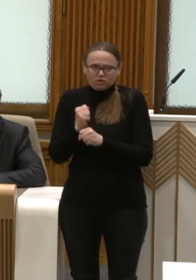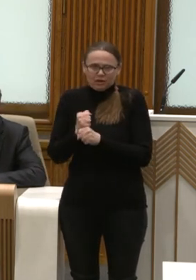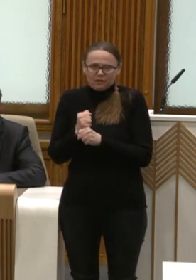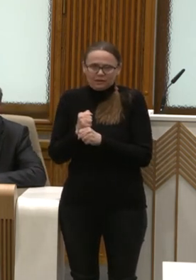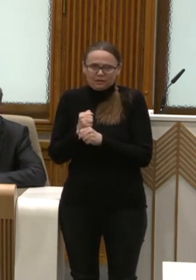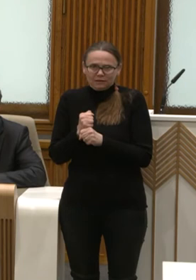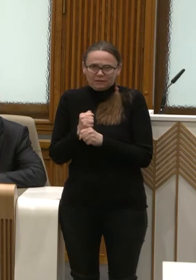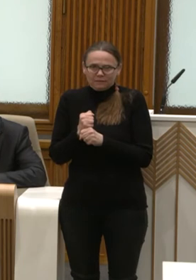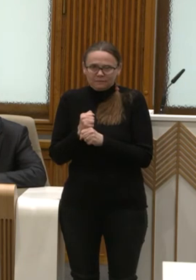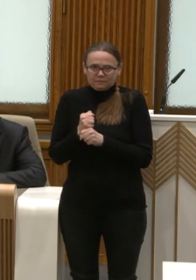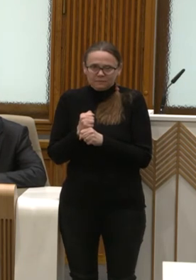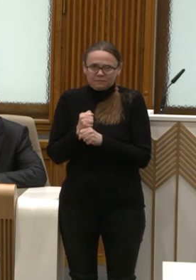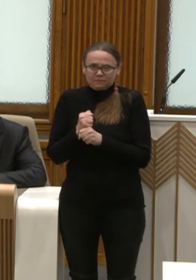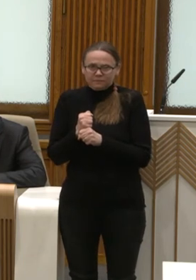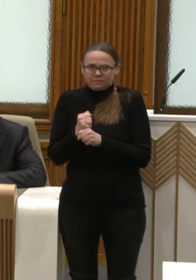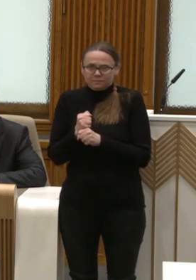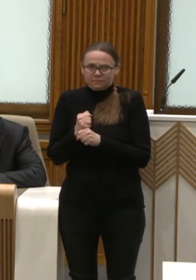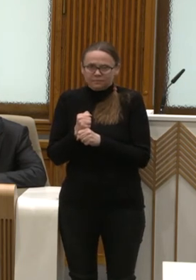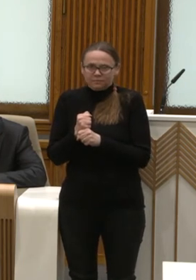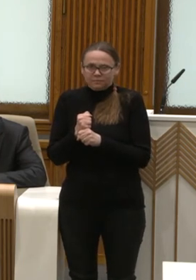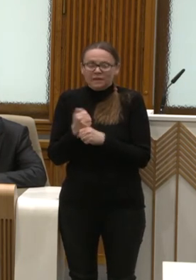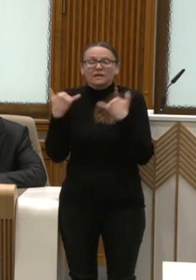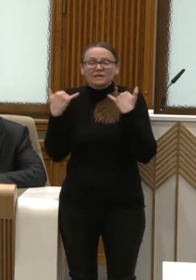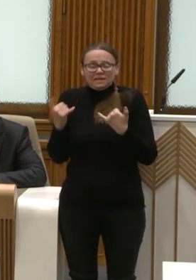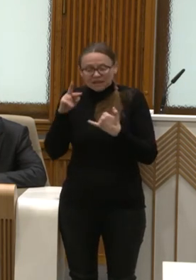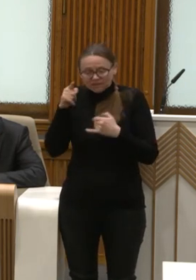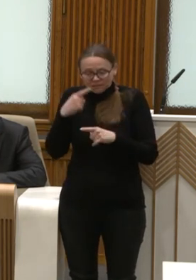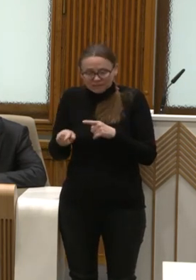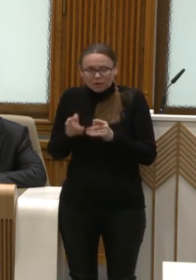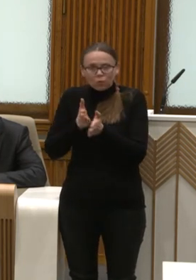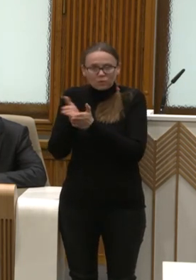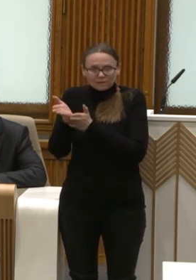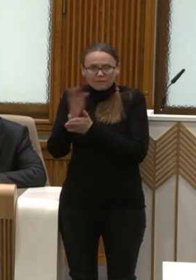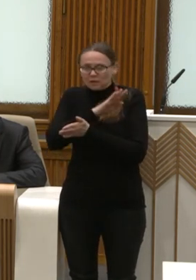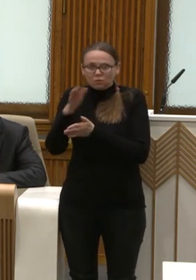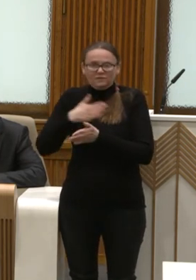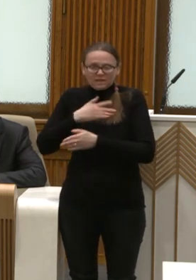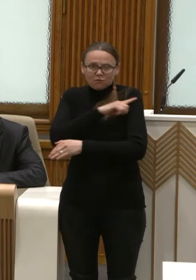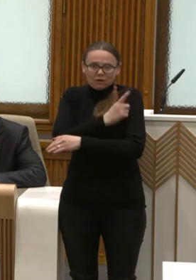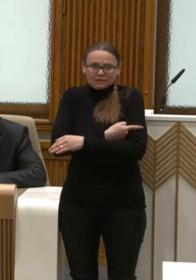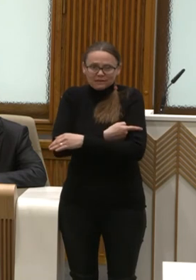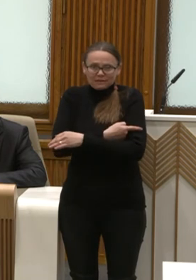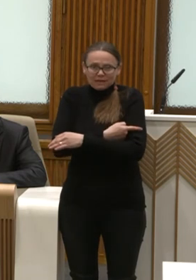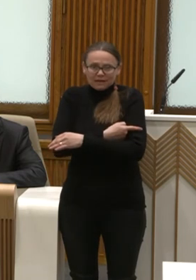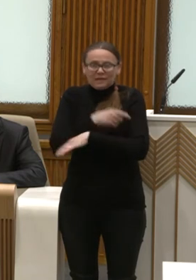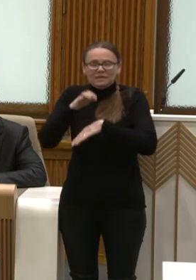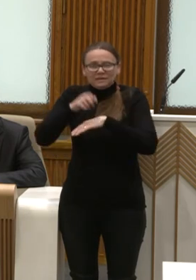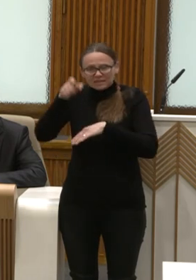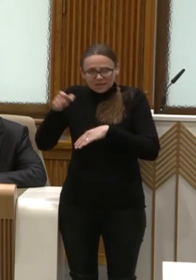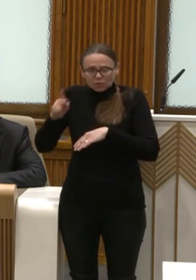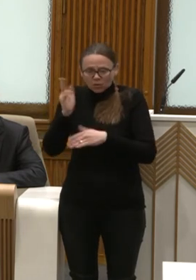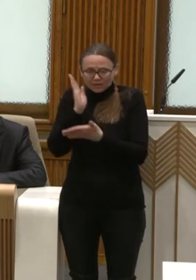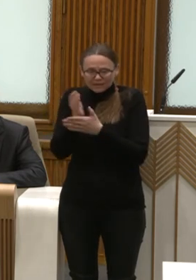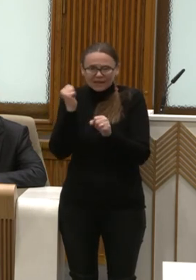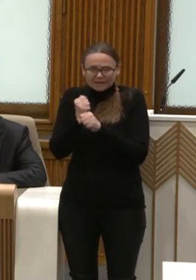delati. Tako da je smiselno, da zdaj v tej fazi usmerimo vse svoje sile, tako zdravnikov, ki neposredno